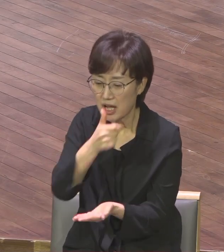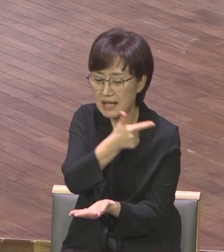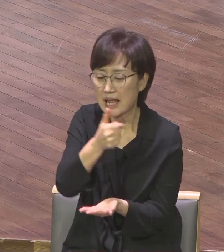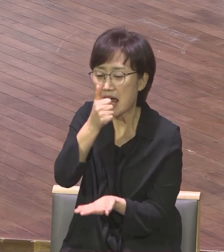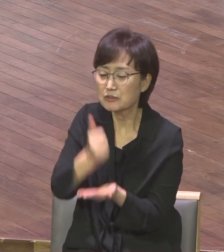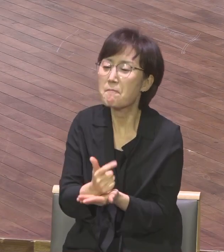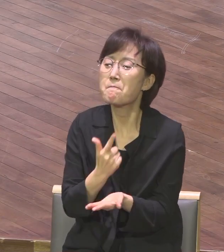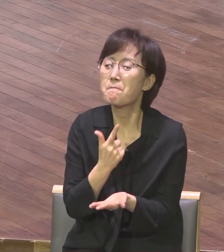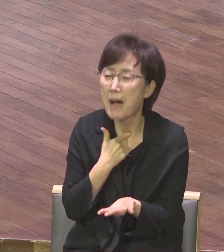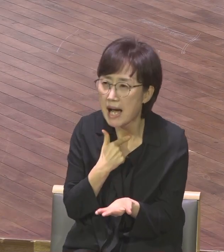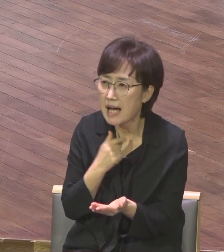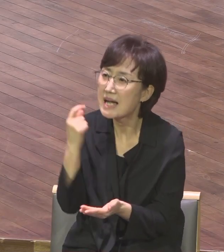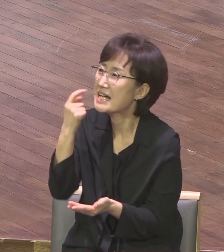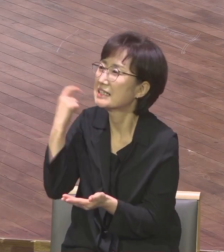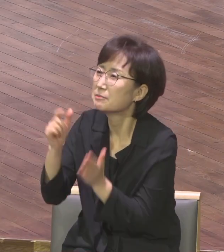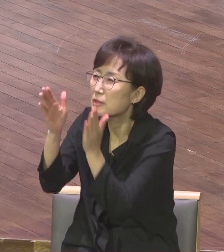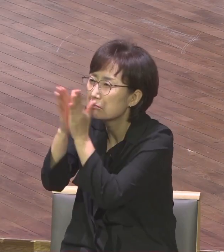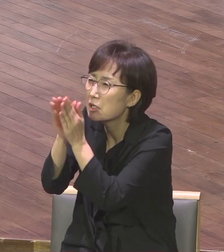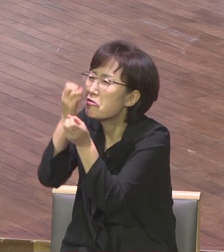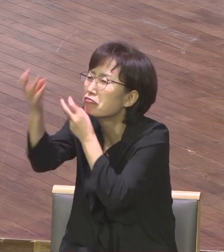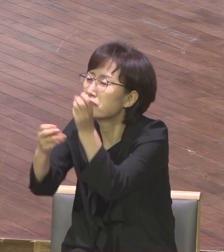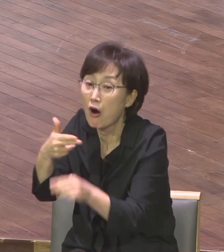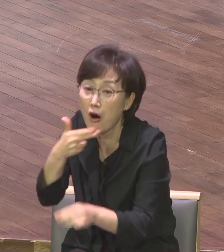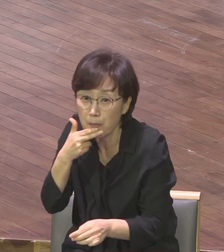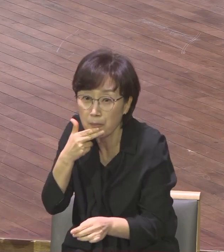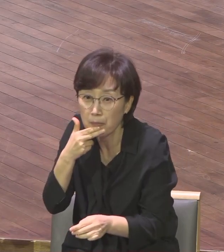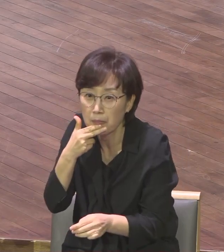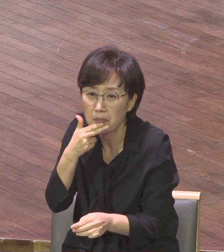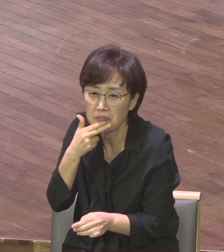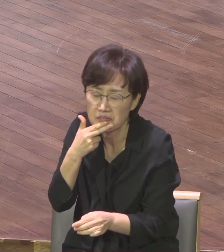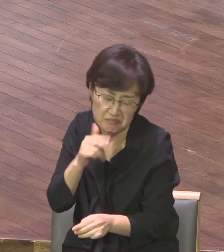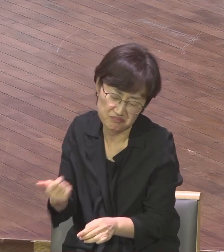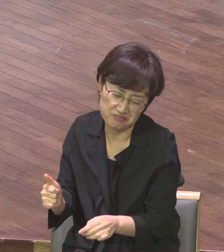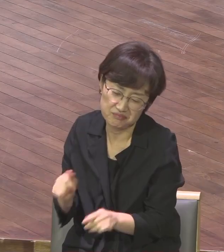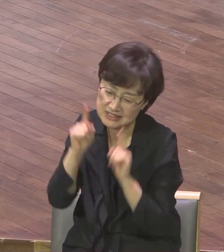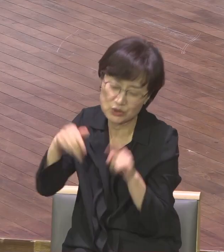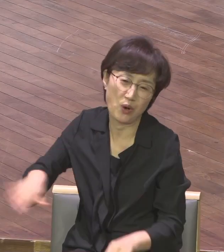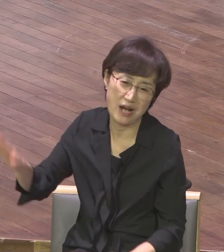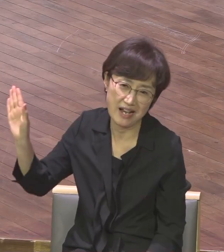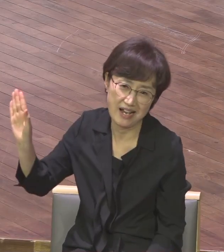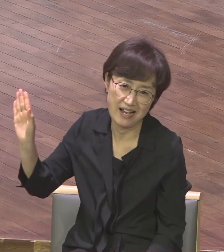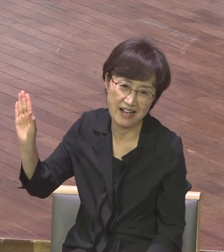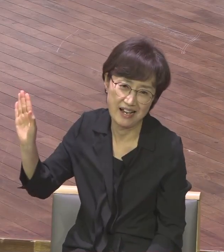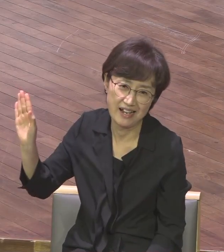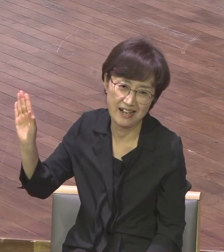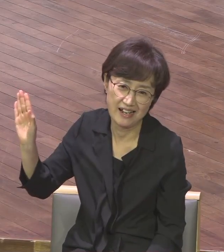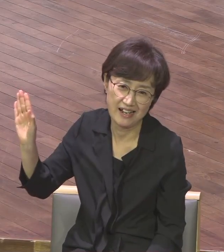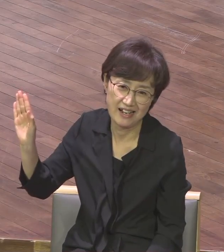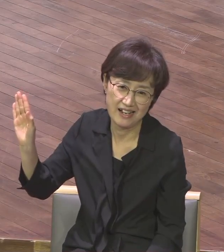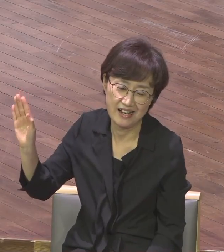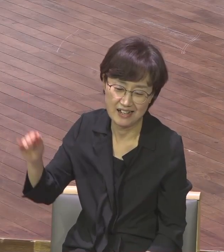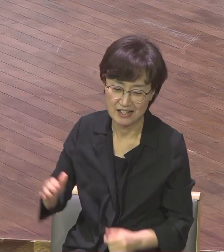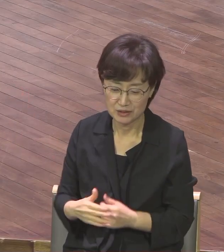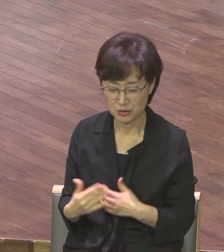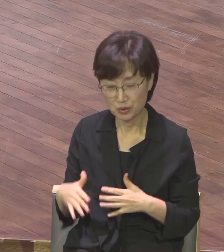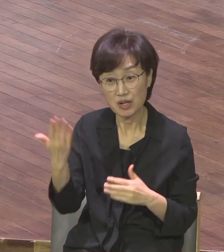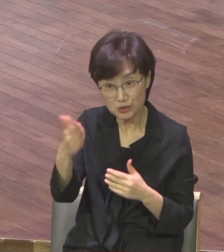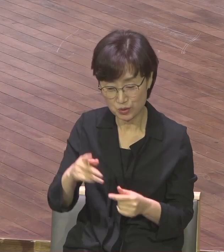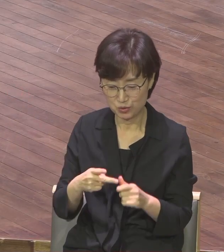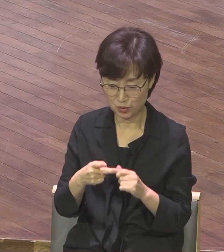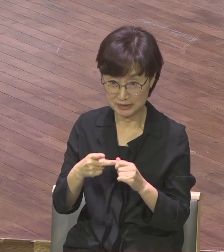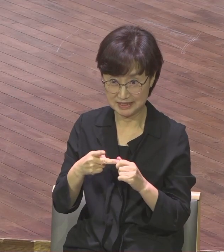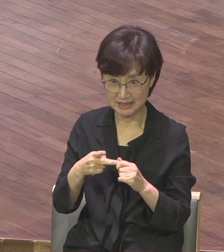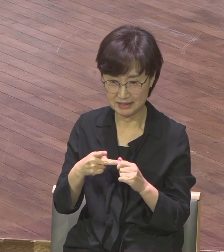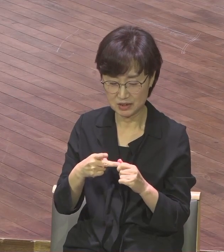사람은 바로 지옥으로 간다라고 말하지요. 그리고 육신이 연약해서